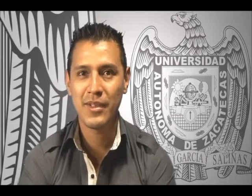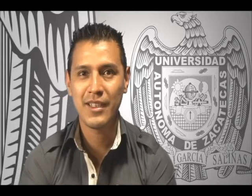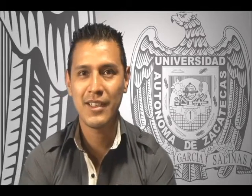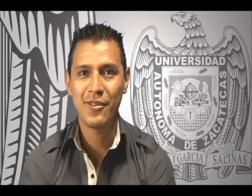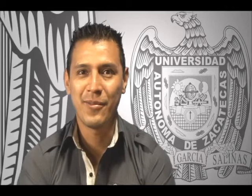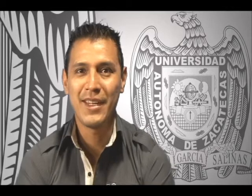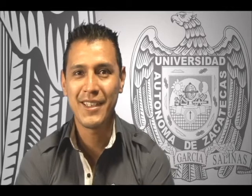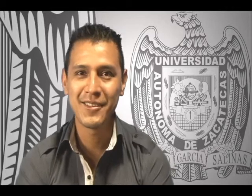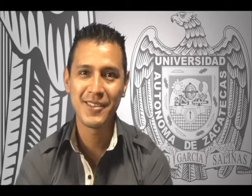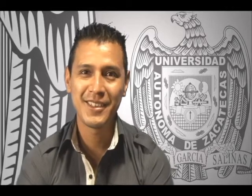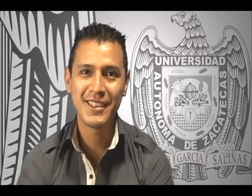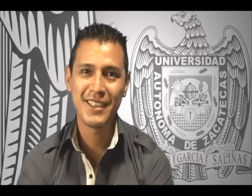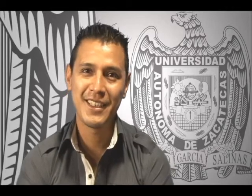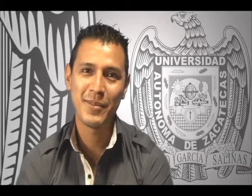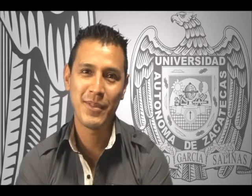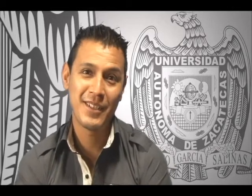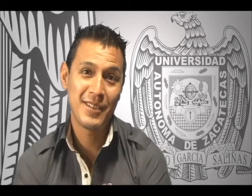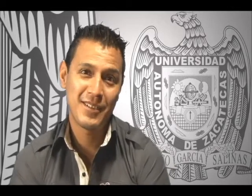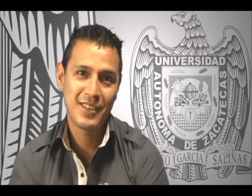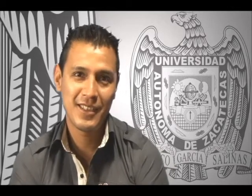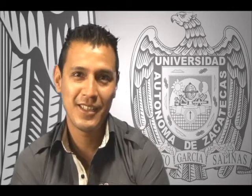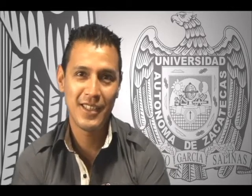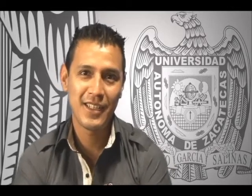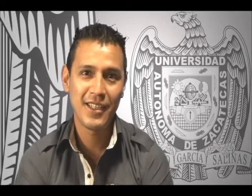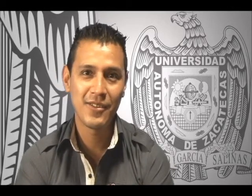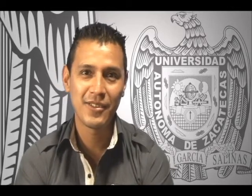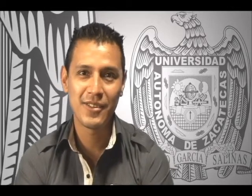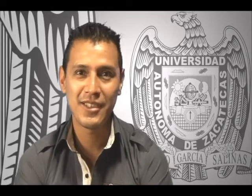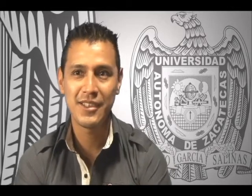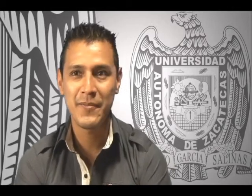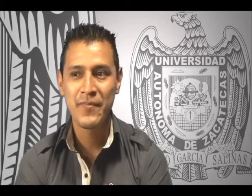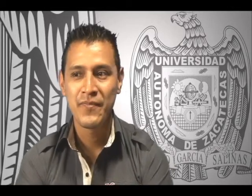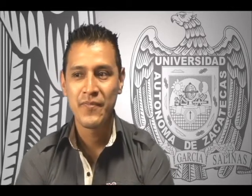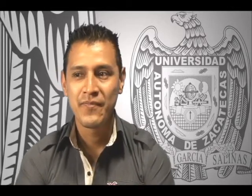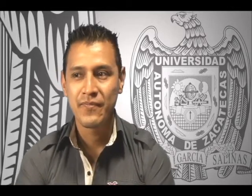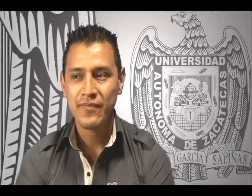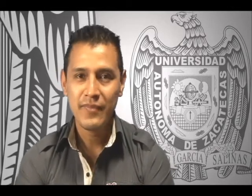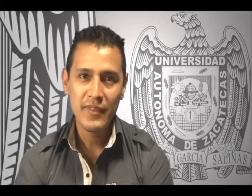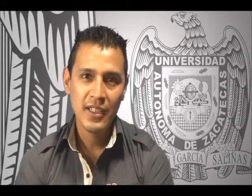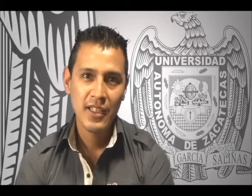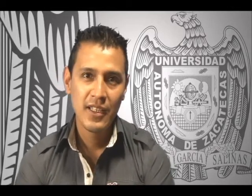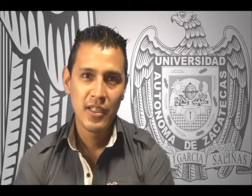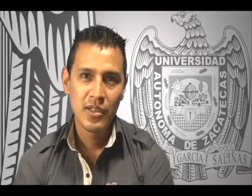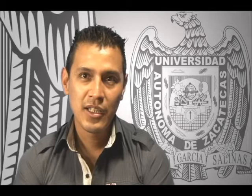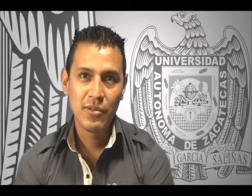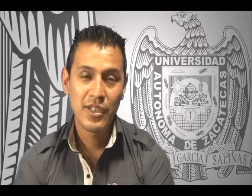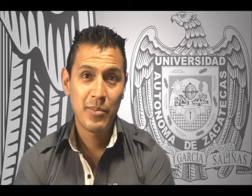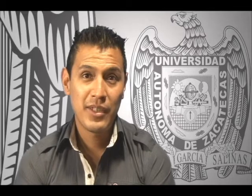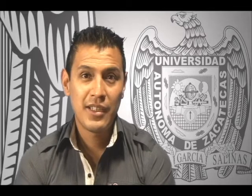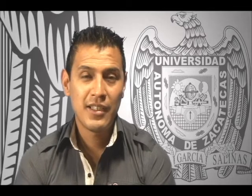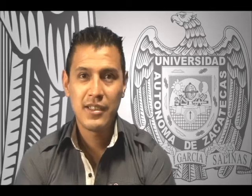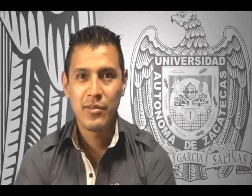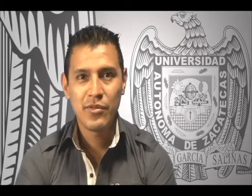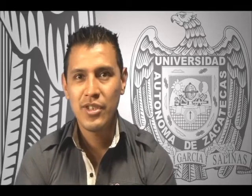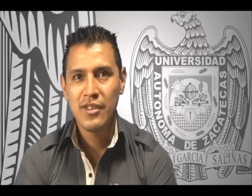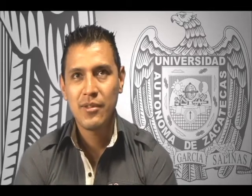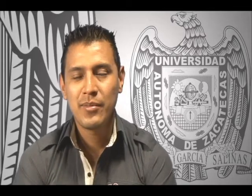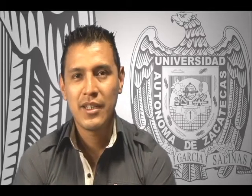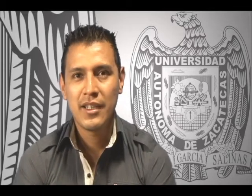pedir de comer, ¿no? Tiene que pedir que le den algo. Entonces, tiene uno que aprender desde muy chico para,